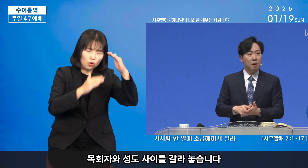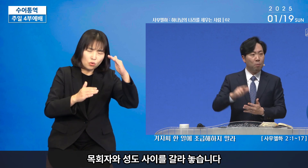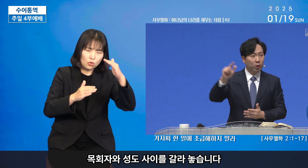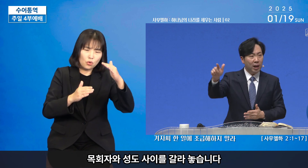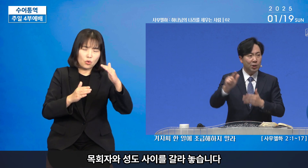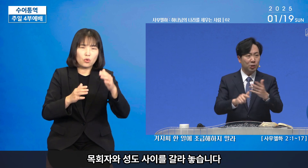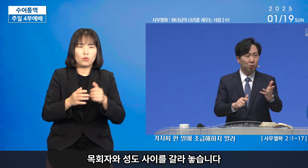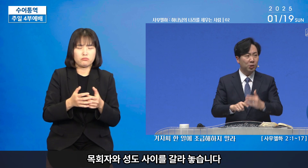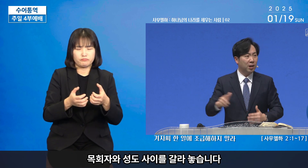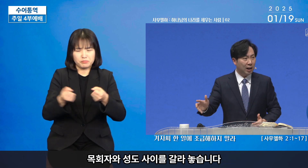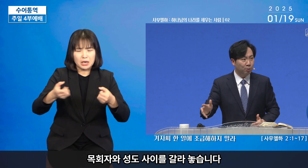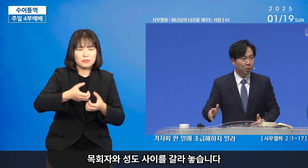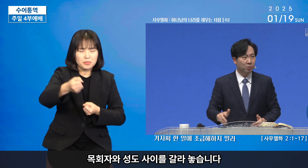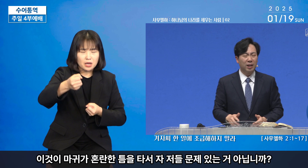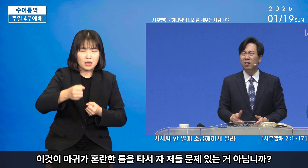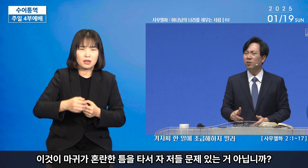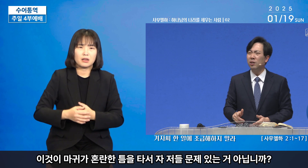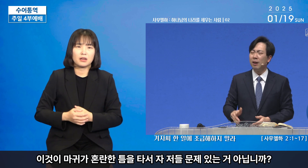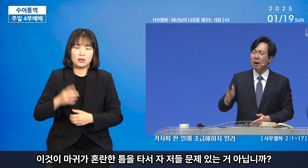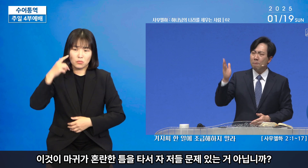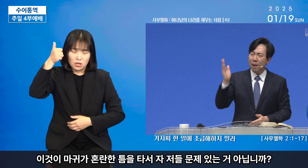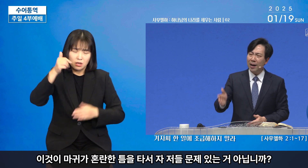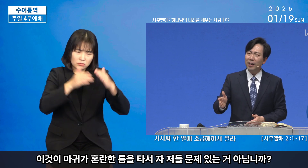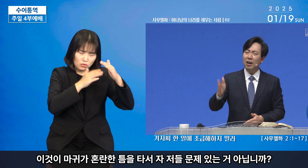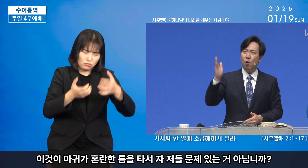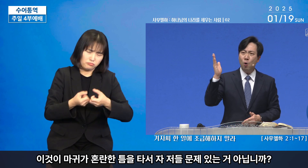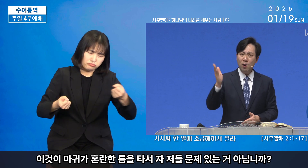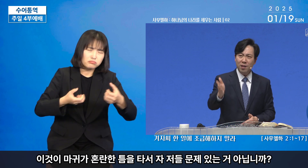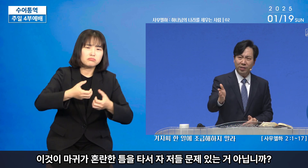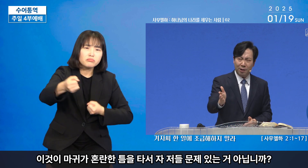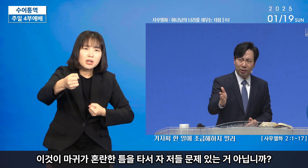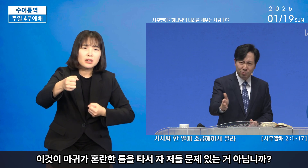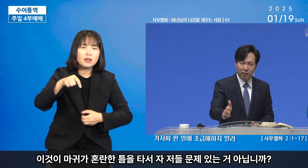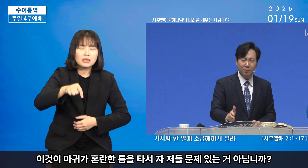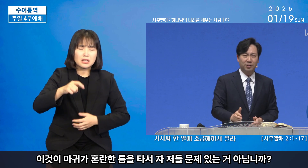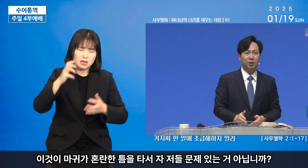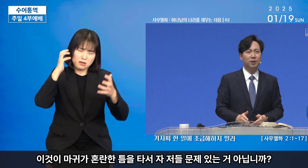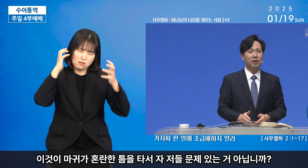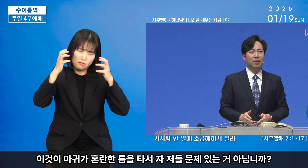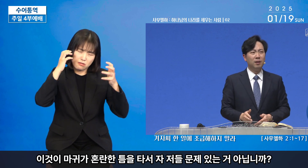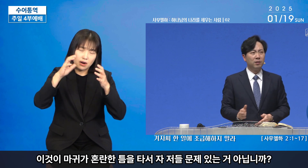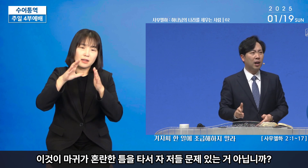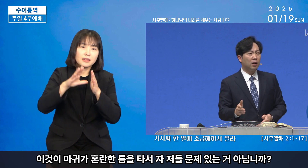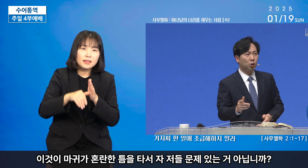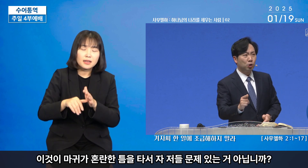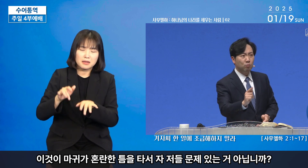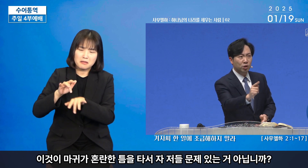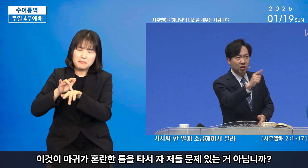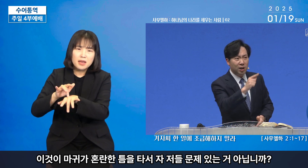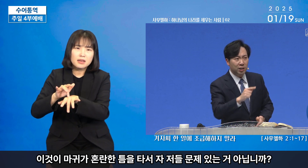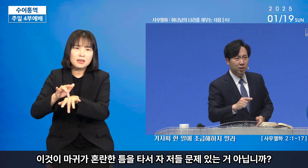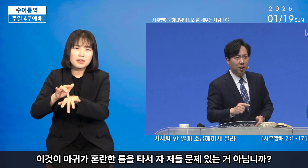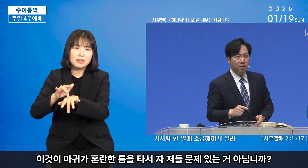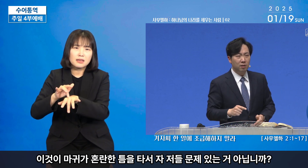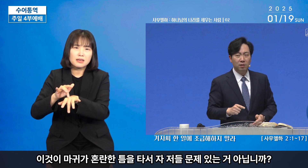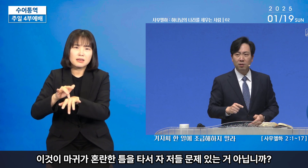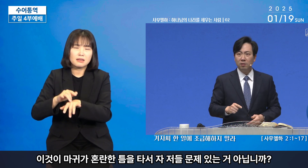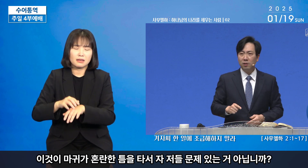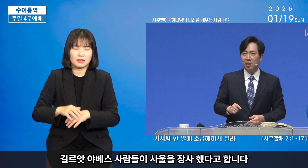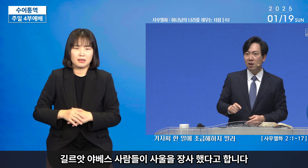갈라놓아요. 목회자와 성도 사이를 갈라놓습니다. 이것이 마귀가 혼란 틈을 타면서, 자, 저들 문제 있는 거